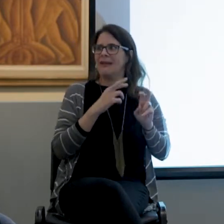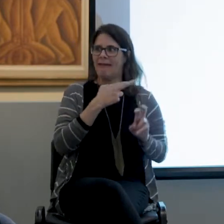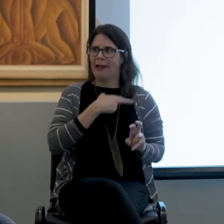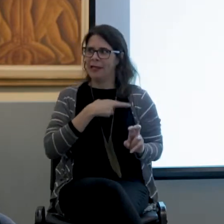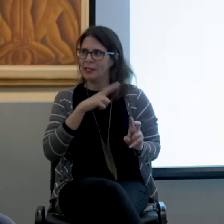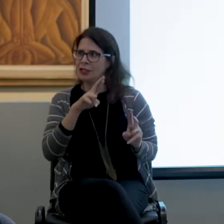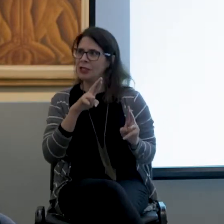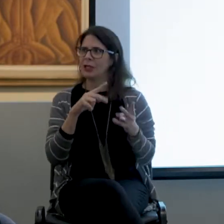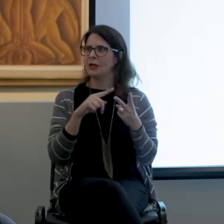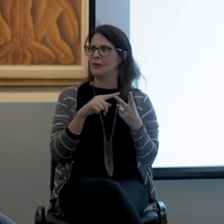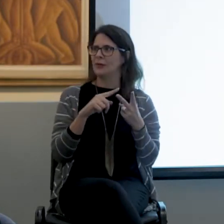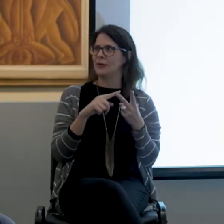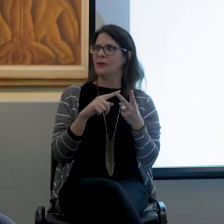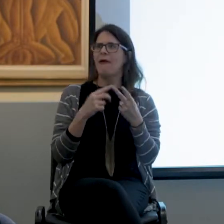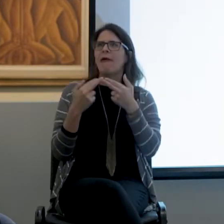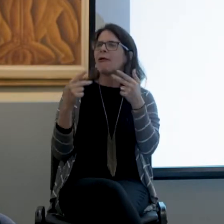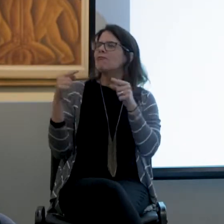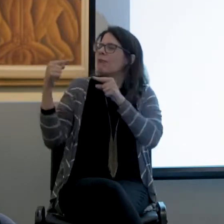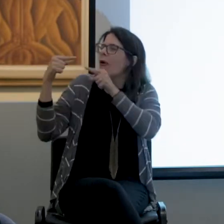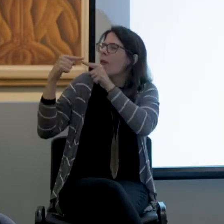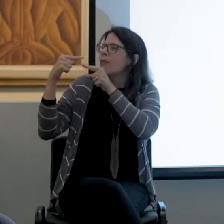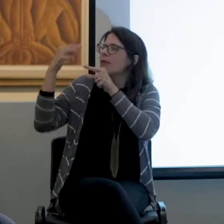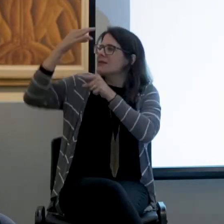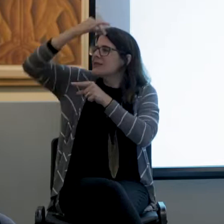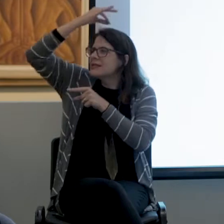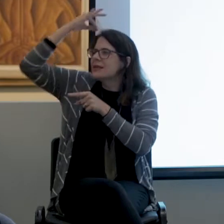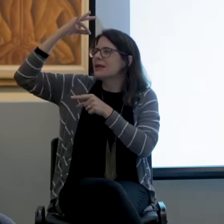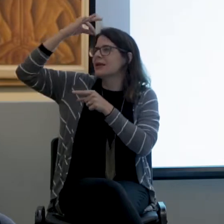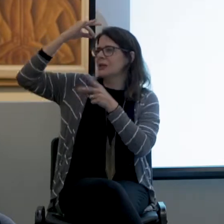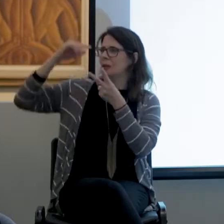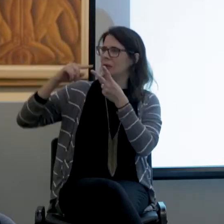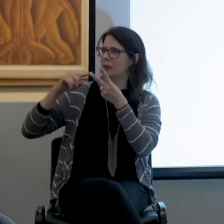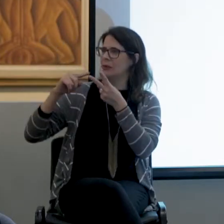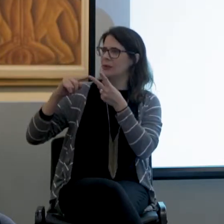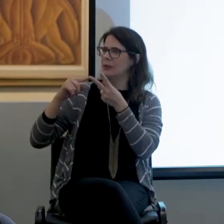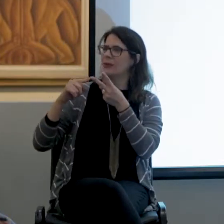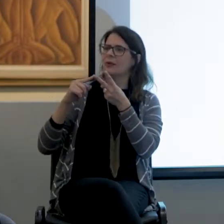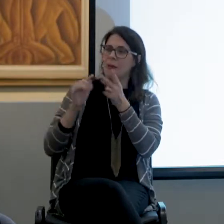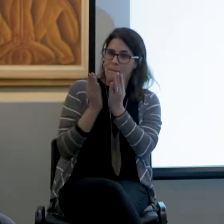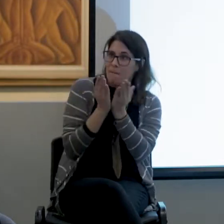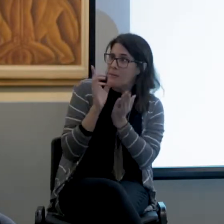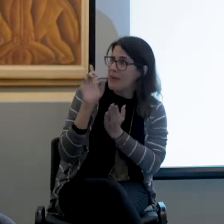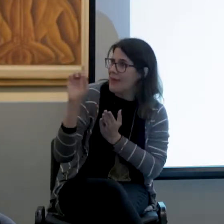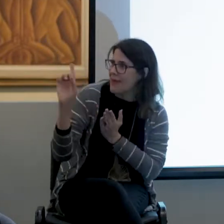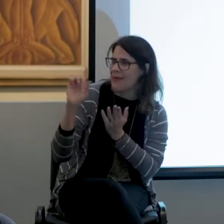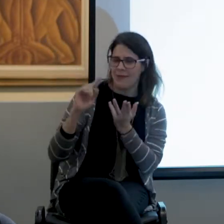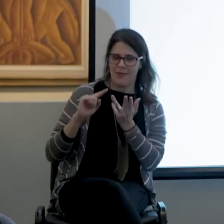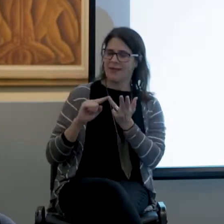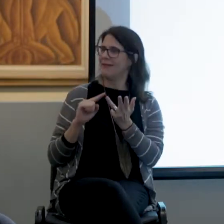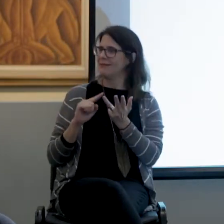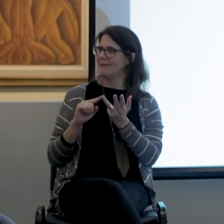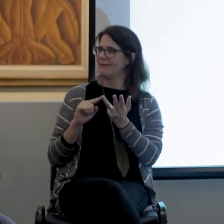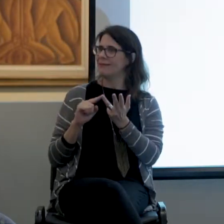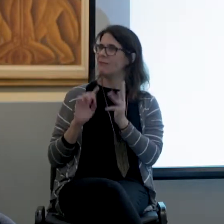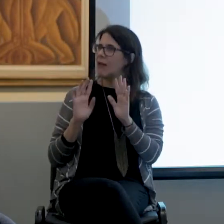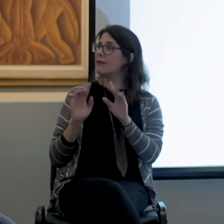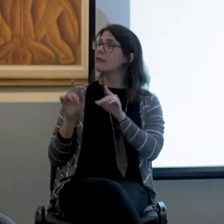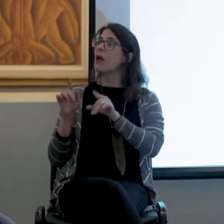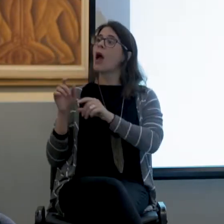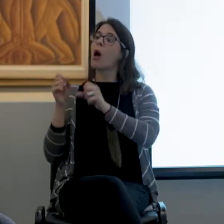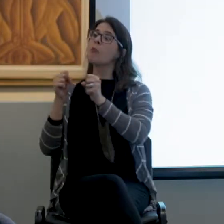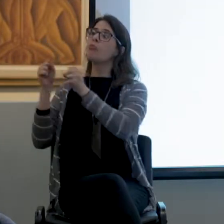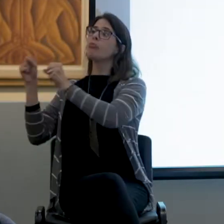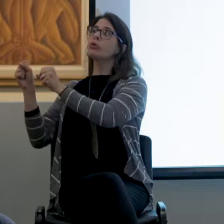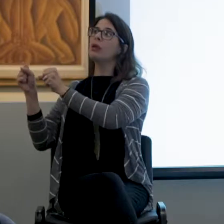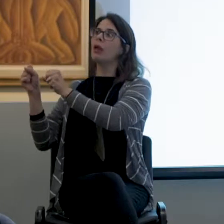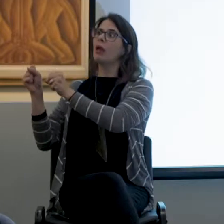que fossem palatáveis para o poder, que naquele momento ainda era, em grande medida, a Igreja Católica, e os novos mecenas,